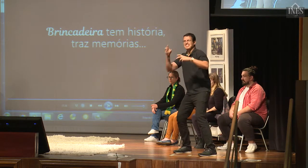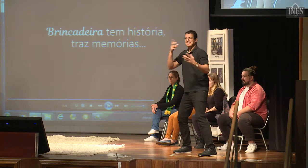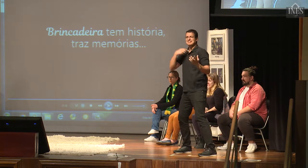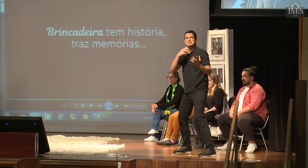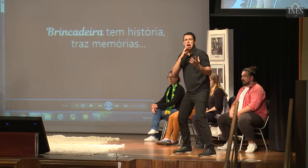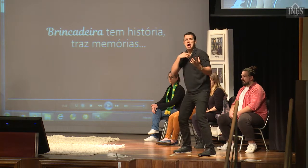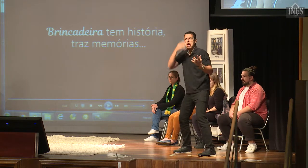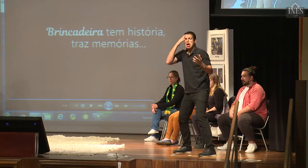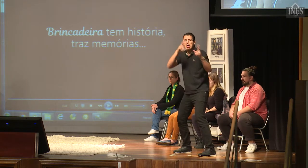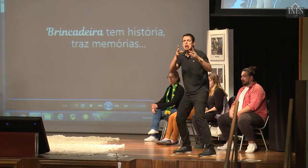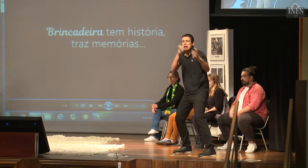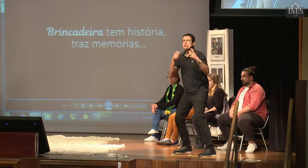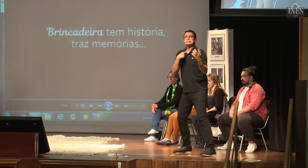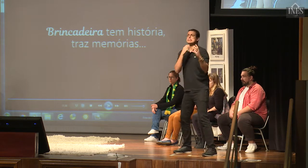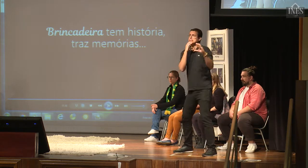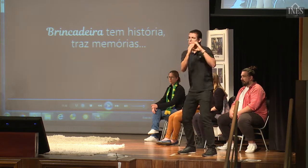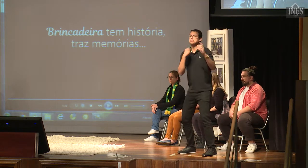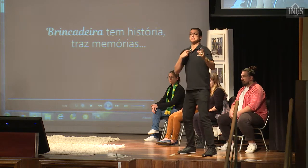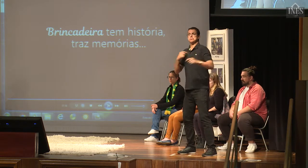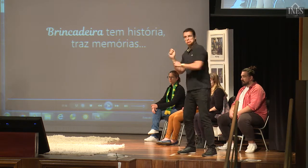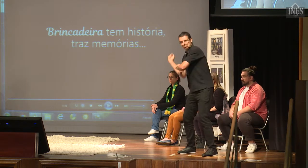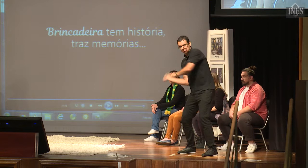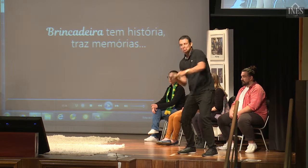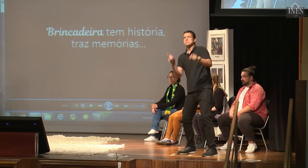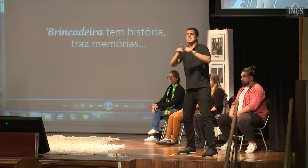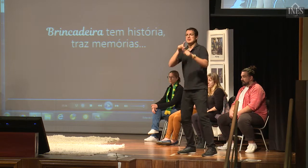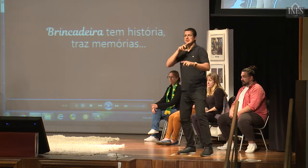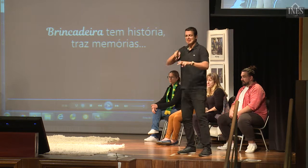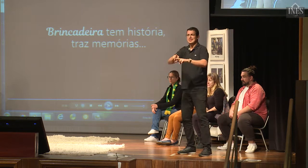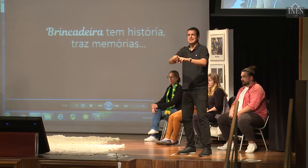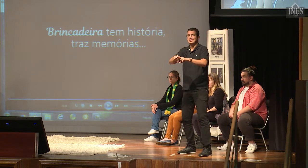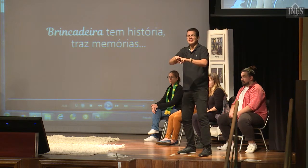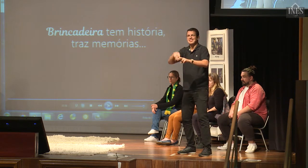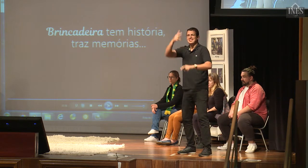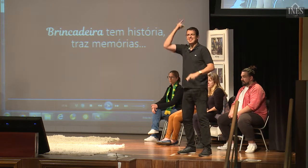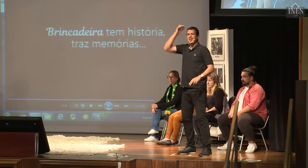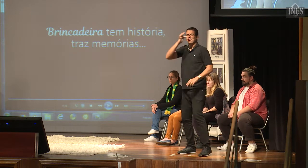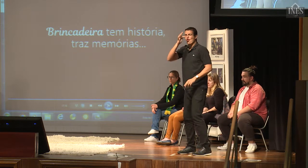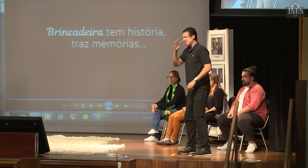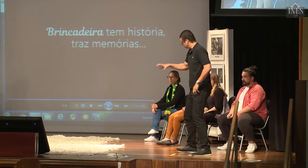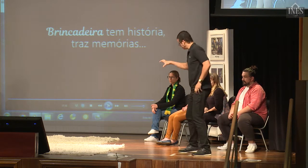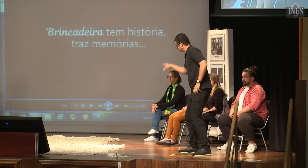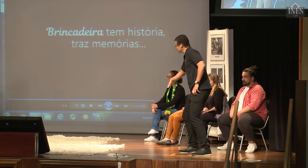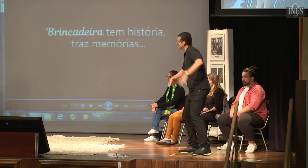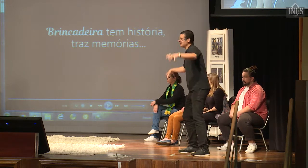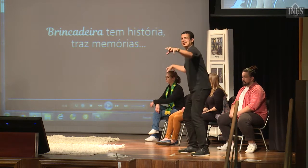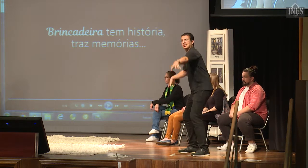era um time contra o outro, aí eu, olhando, né, com essa comunicação, usando a visualidade, conseguia aprender. Aí